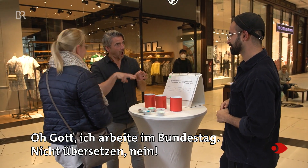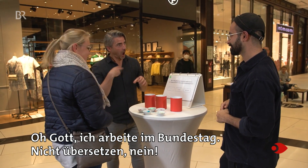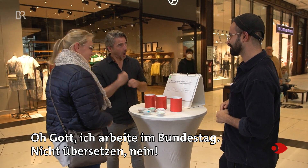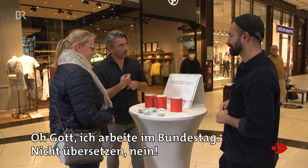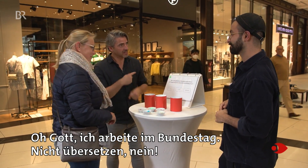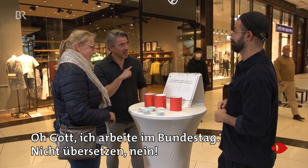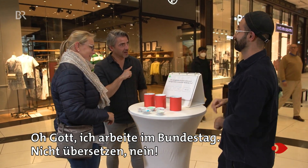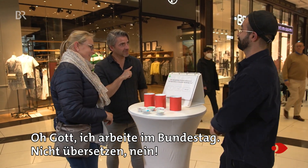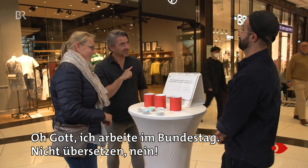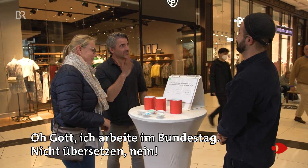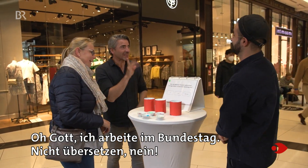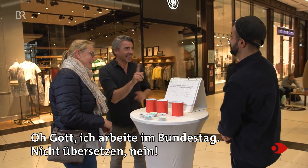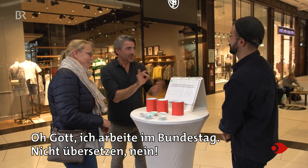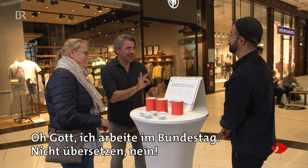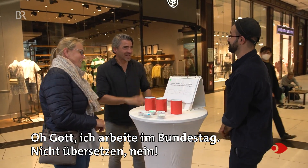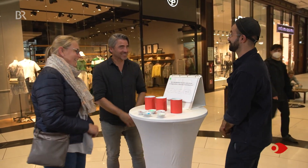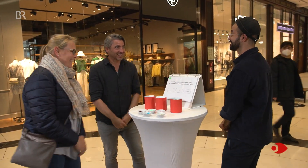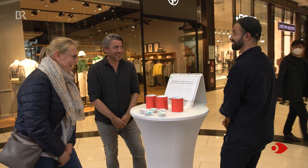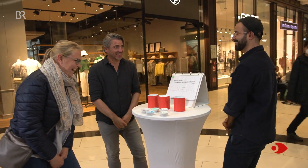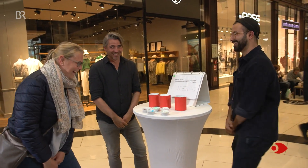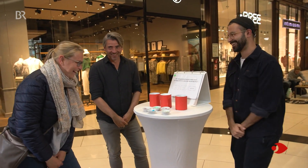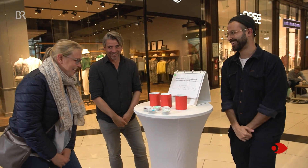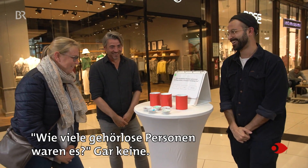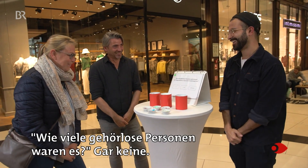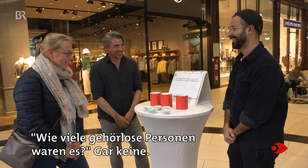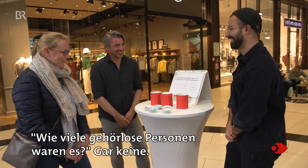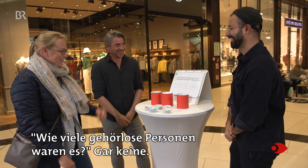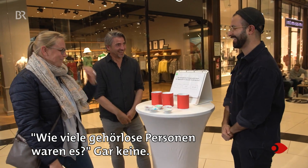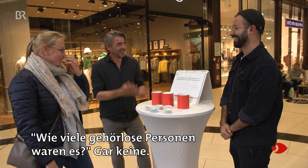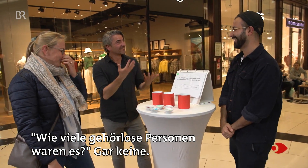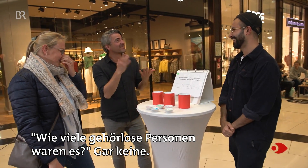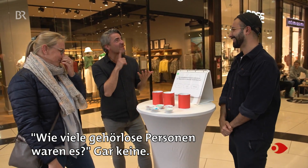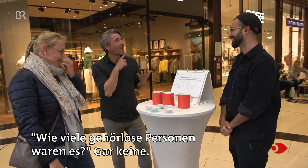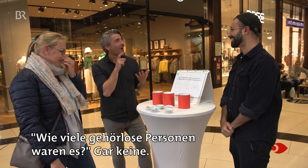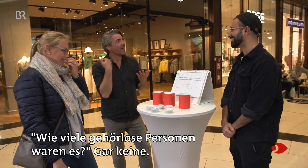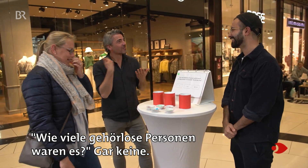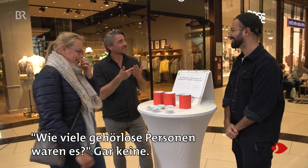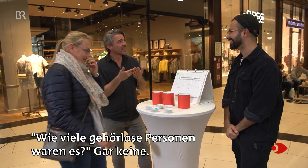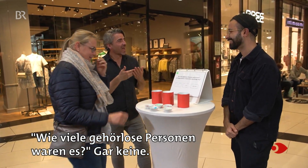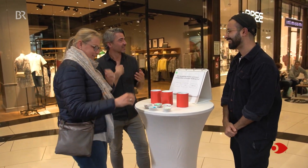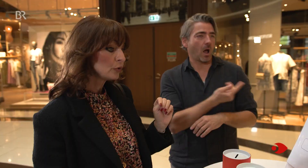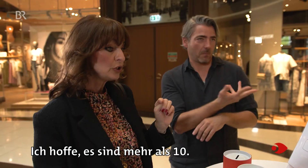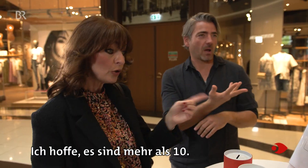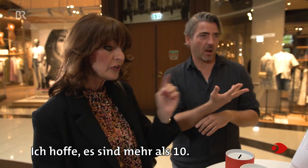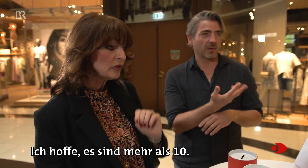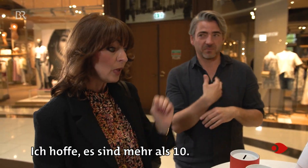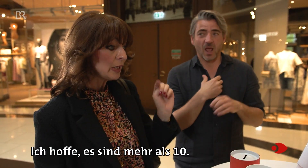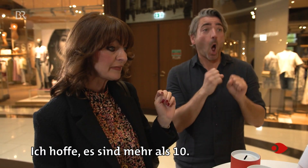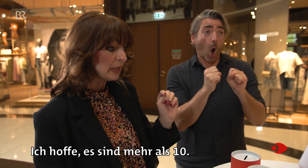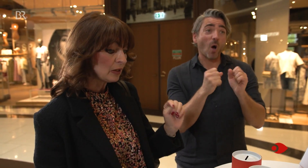Ich will ja nicht übersetzen. Nein. Wie viele gehörlose Personen waren das? Gar keine. Ich hoffe, es sind mehr als 10.